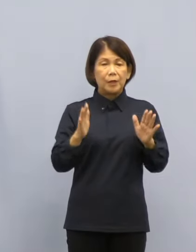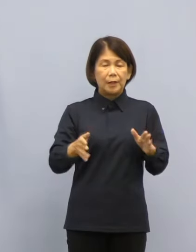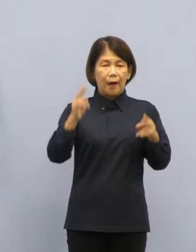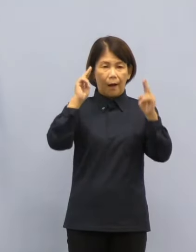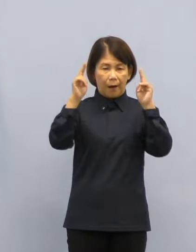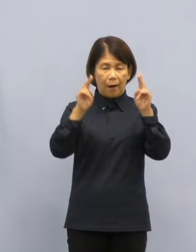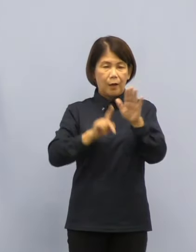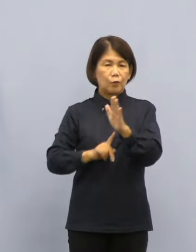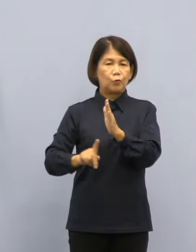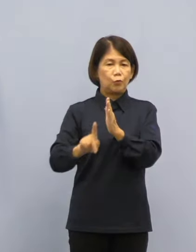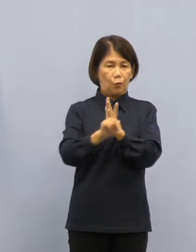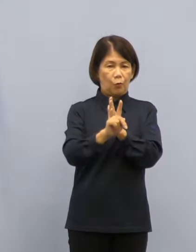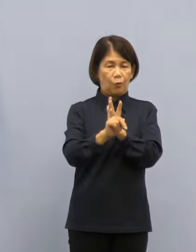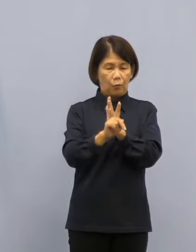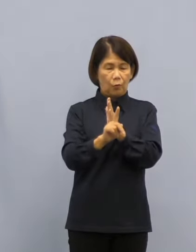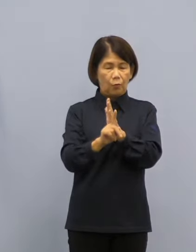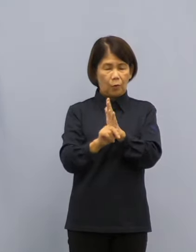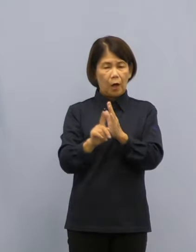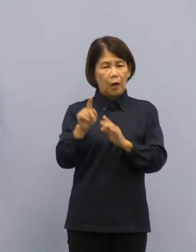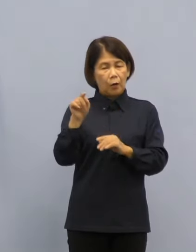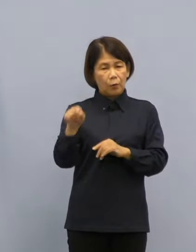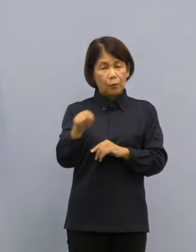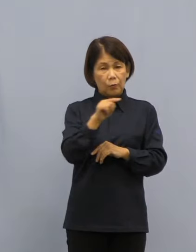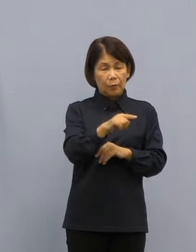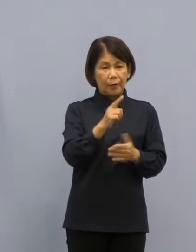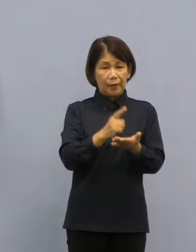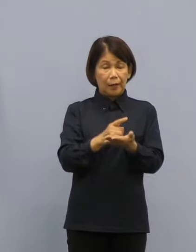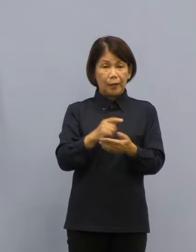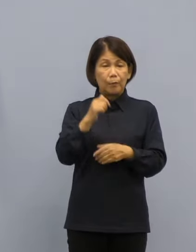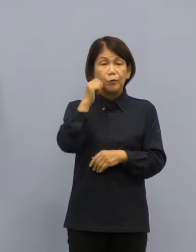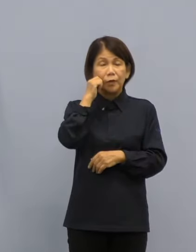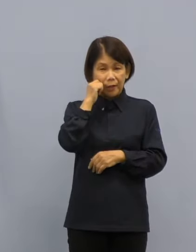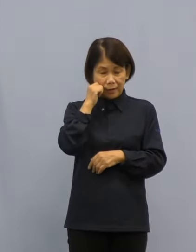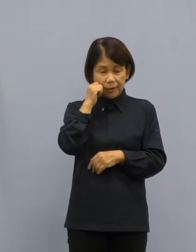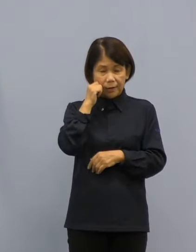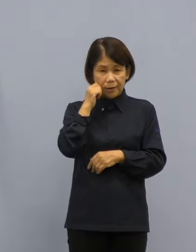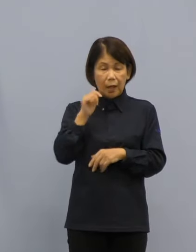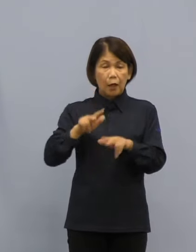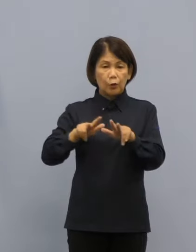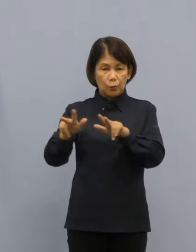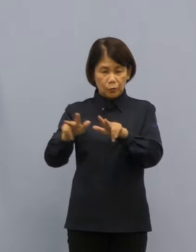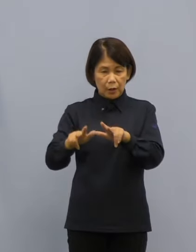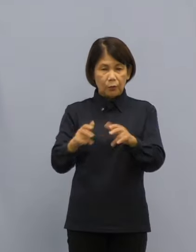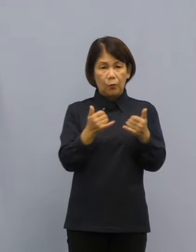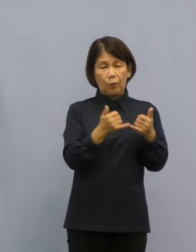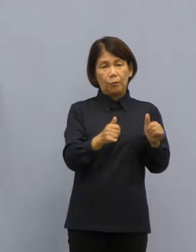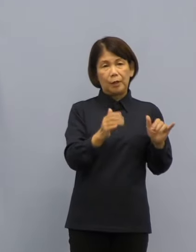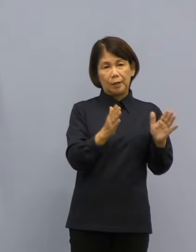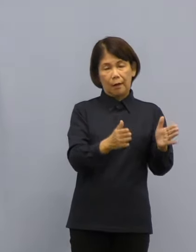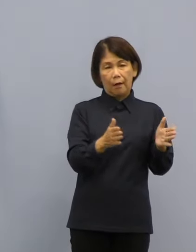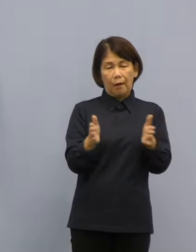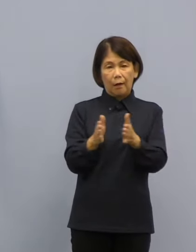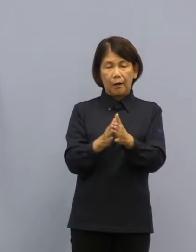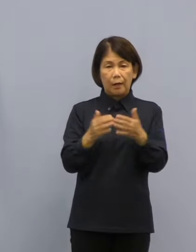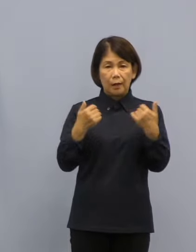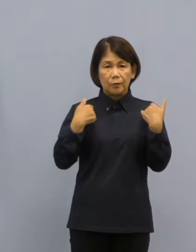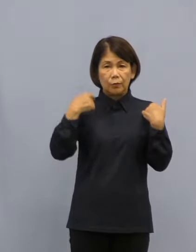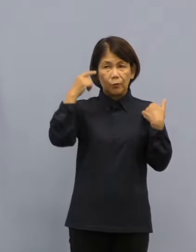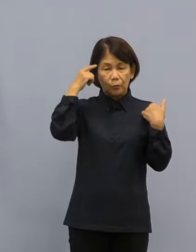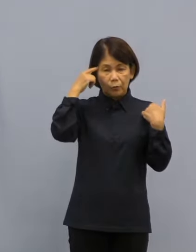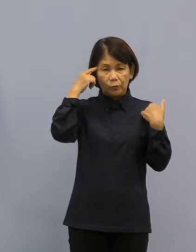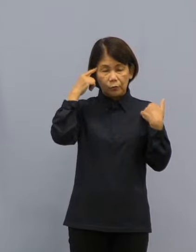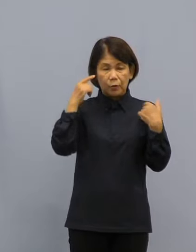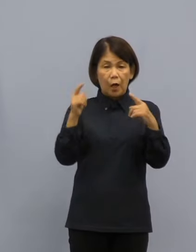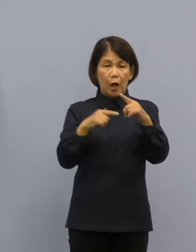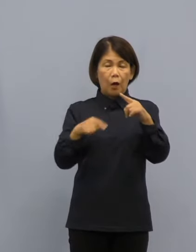けではなかなかやっぱ難しいと思っていて民主導のでやって進んでいる長崎であってもある程度公的なサポートも含め